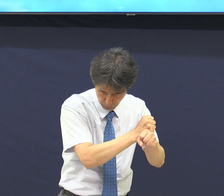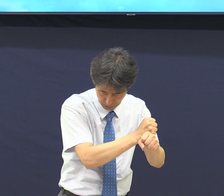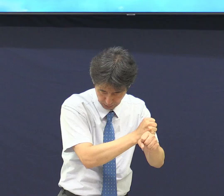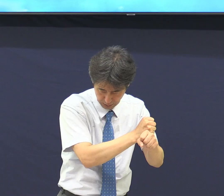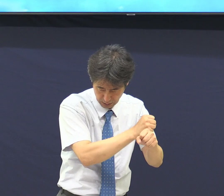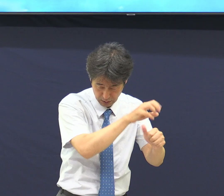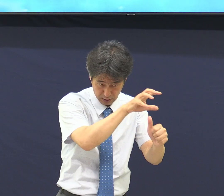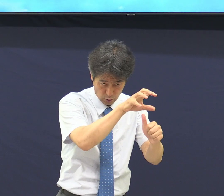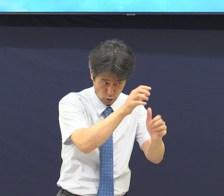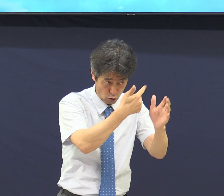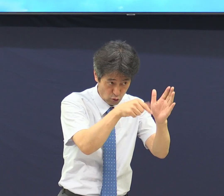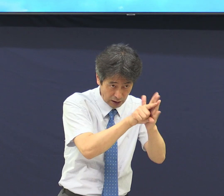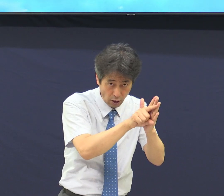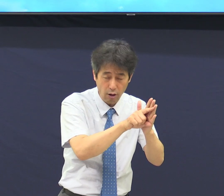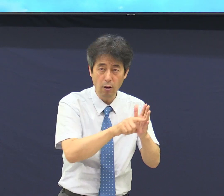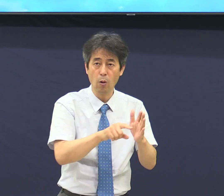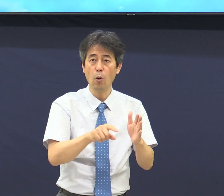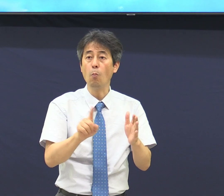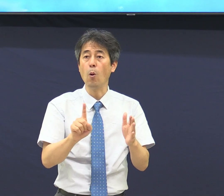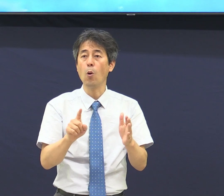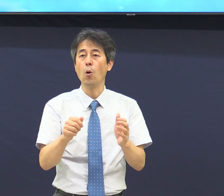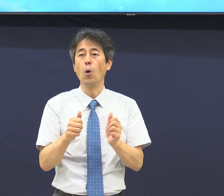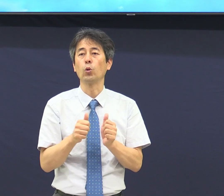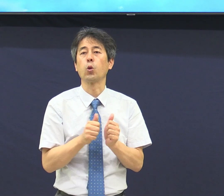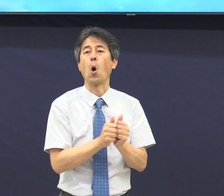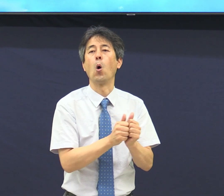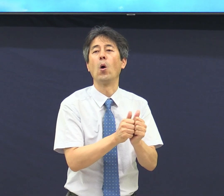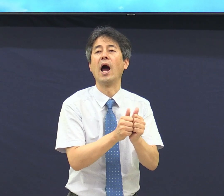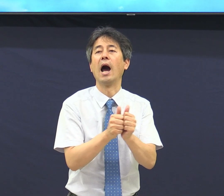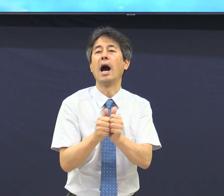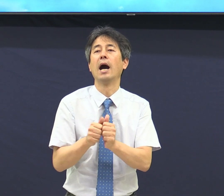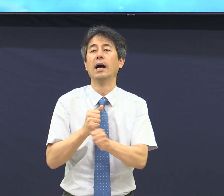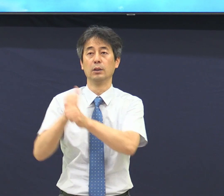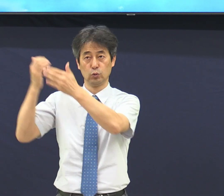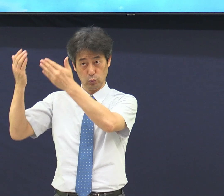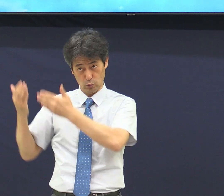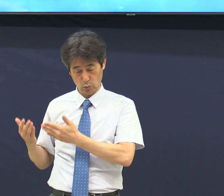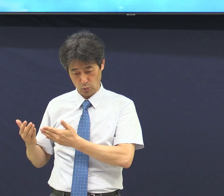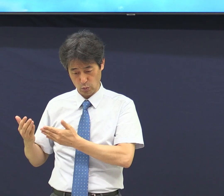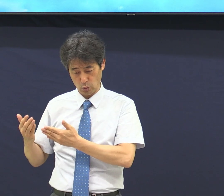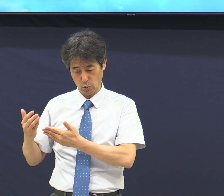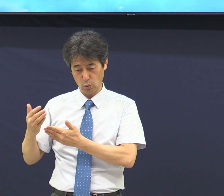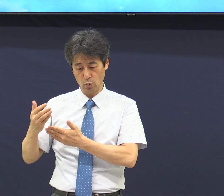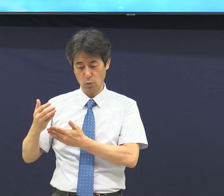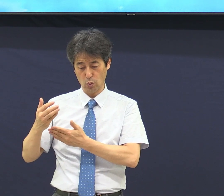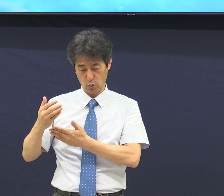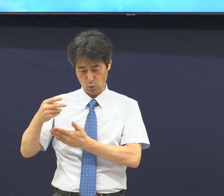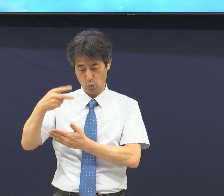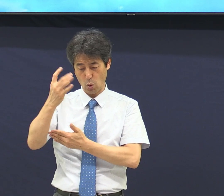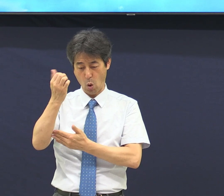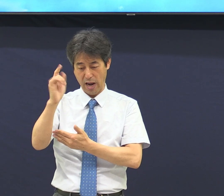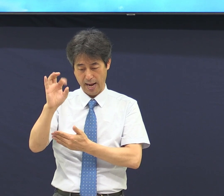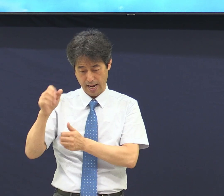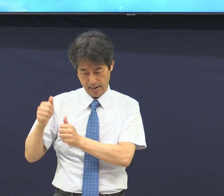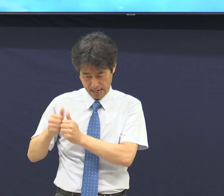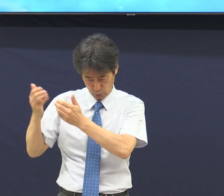모든 만물을 보존하시고 그것을 보존하기 위해서 하나님께서 동행하여 주시고